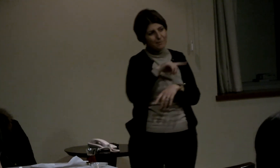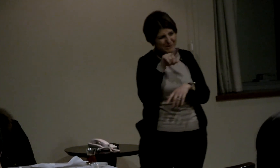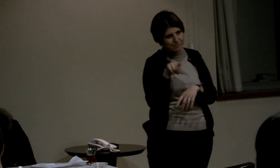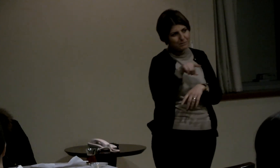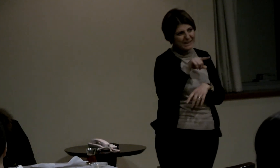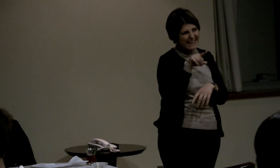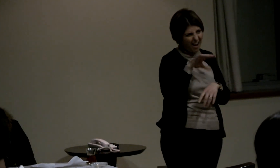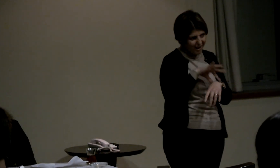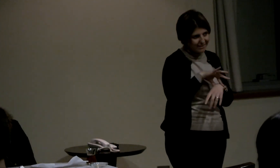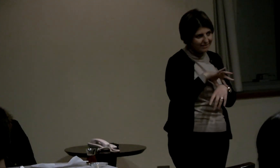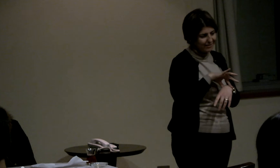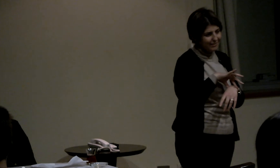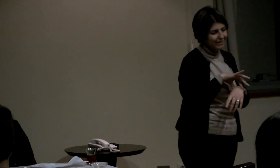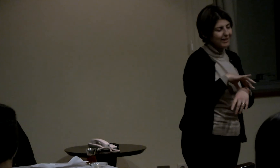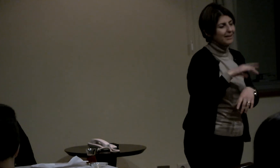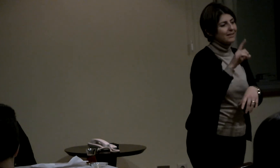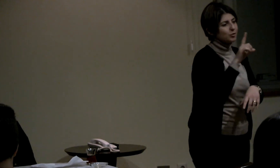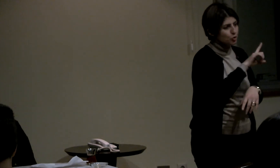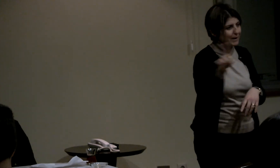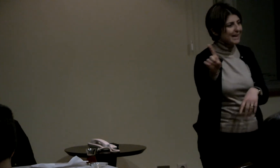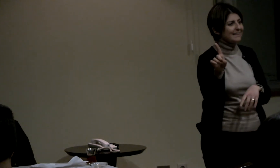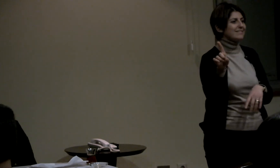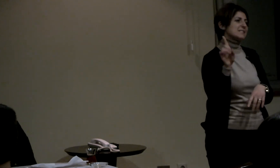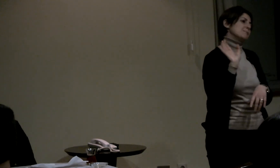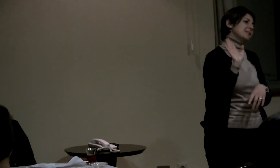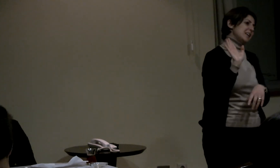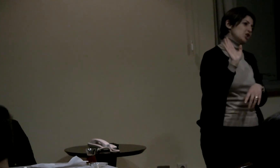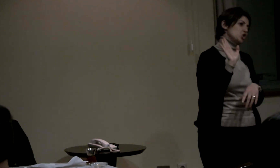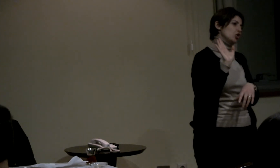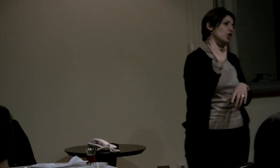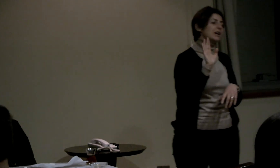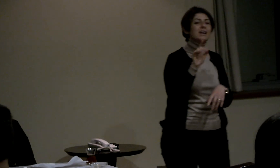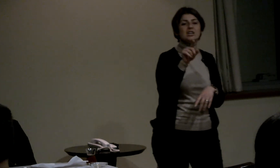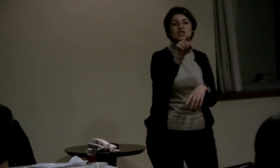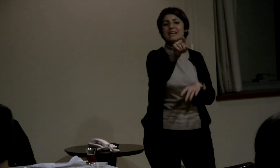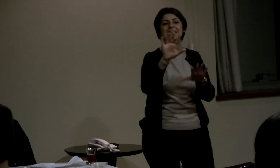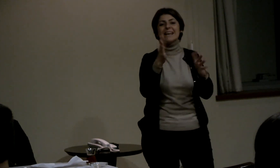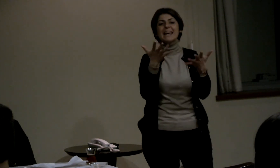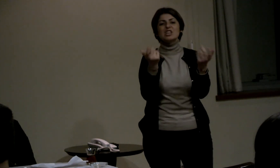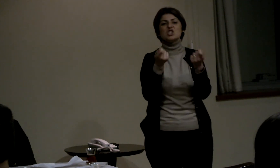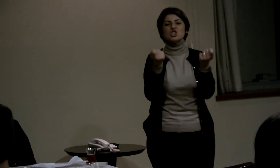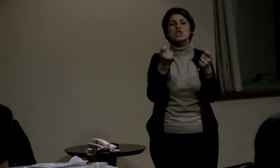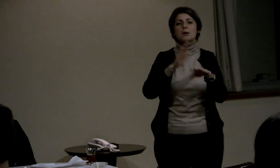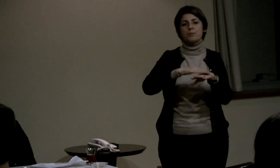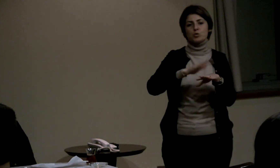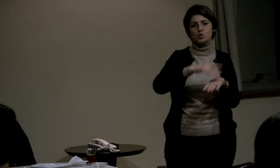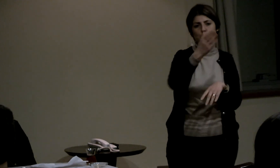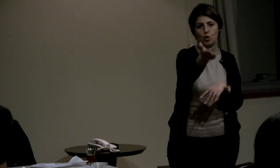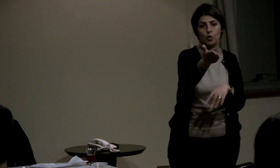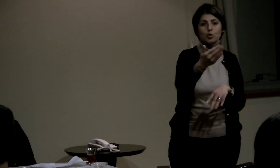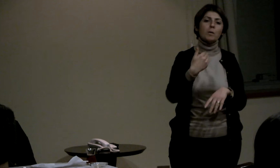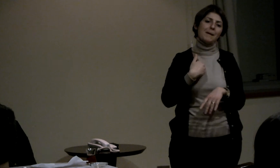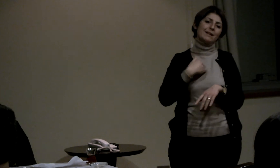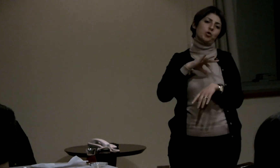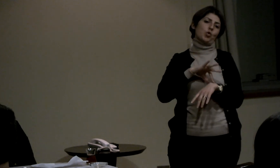Hepsi birbiriyle aynı. Cümleye girdiği zaman değişiyor. İşte ne iş yapıyorsun sorduk. Ben